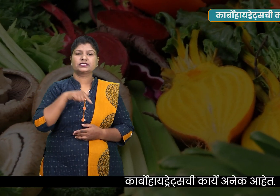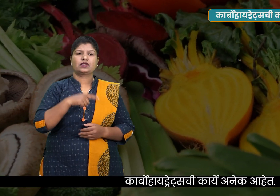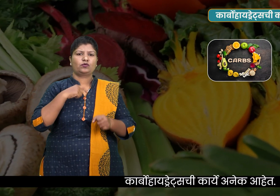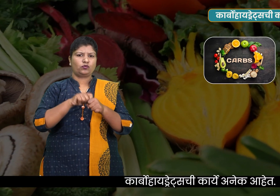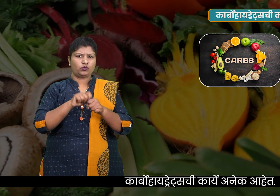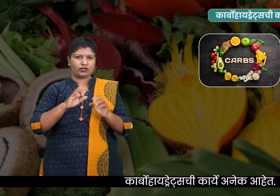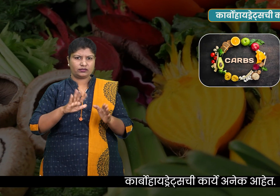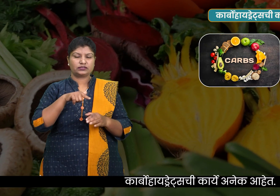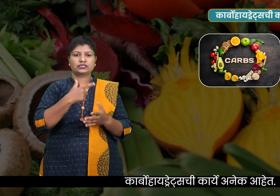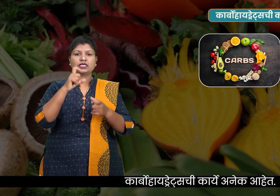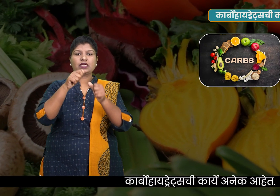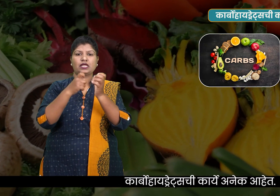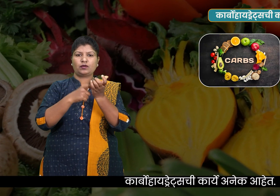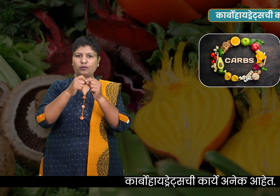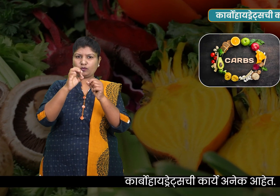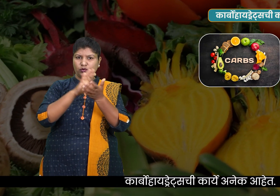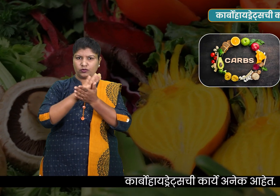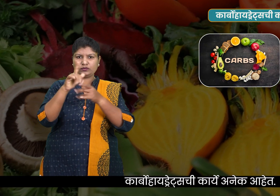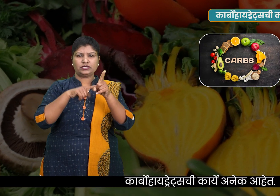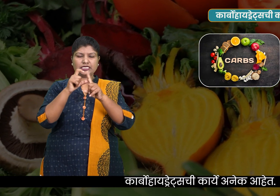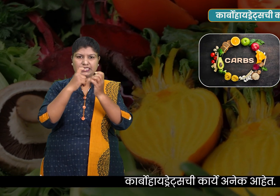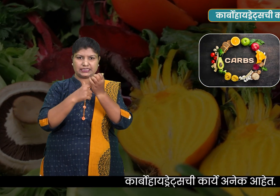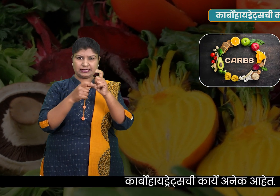कार्बोहायड्रेट्सची कार्ये अनेक आहेत.